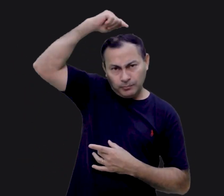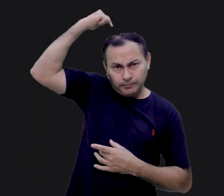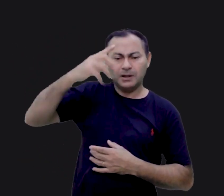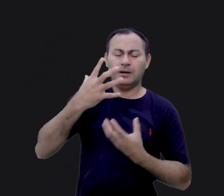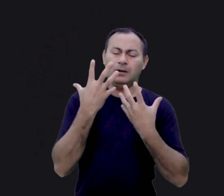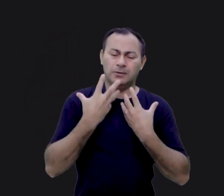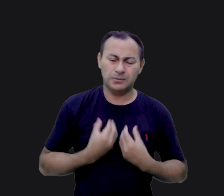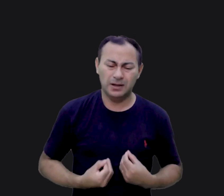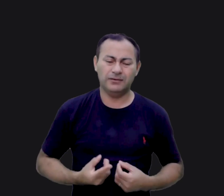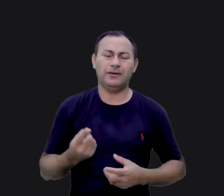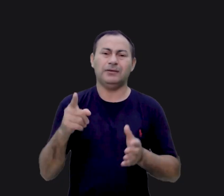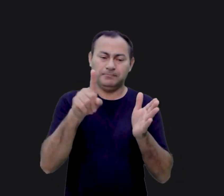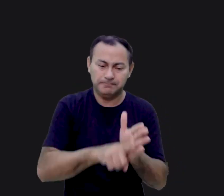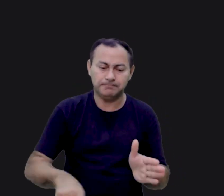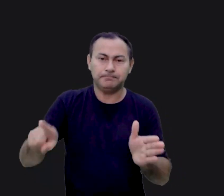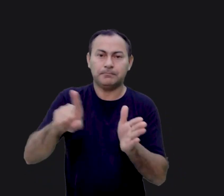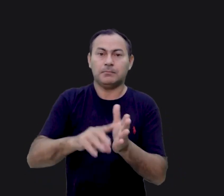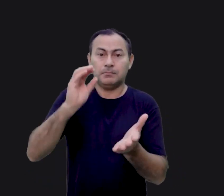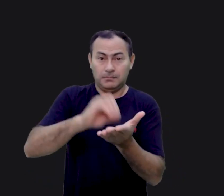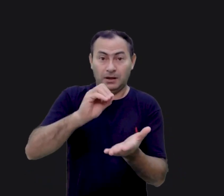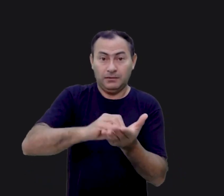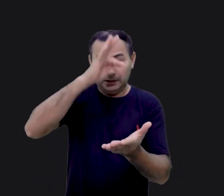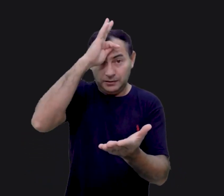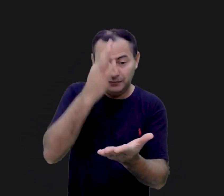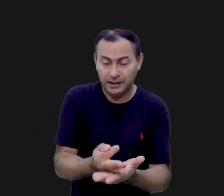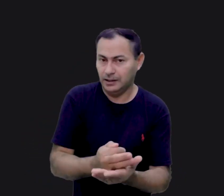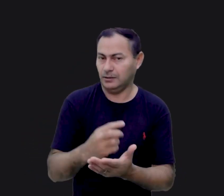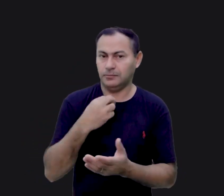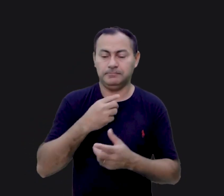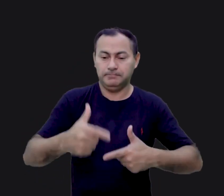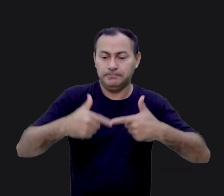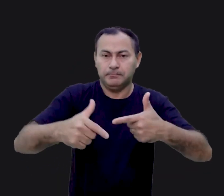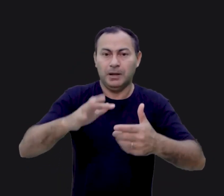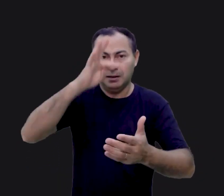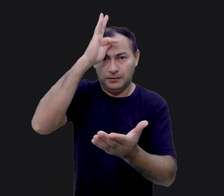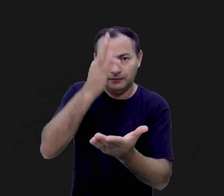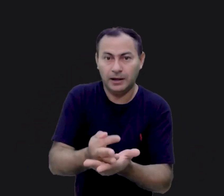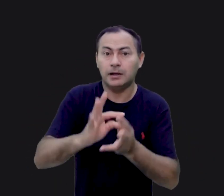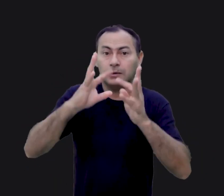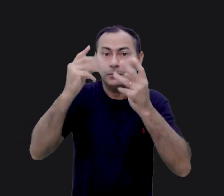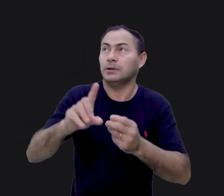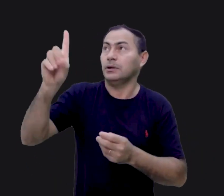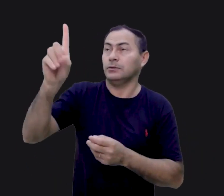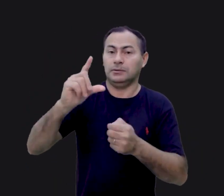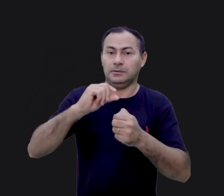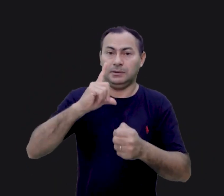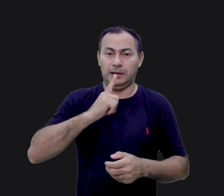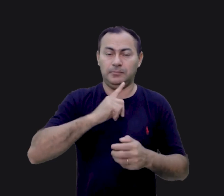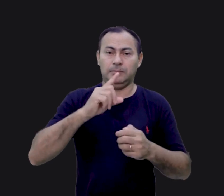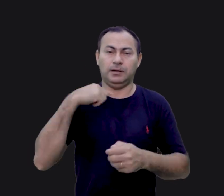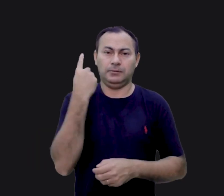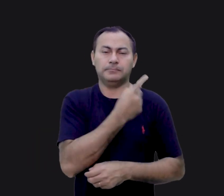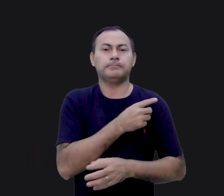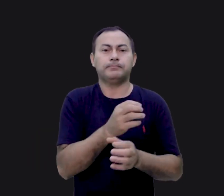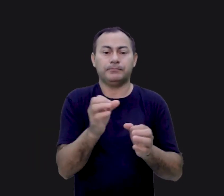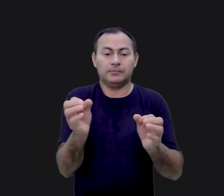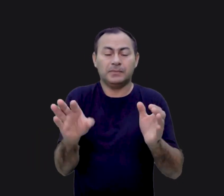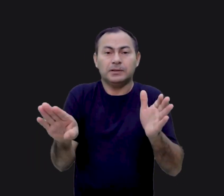cansados e andar em círculos e falta de fé e desilusão e não estamos reivindicando pela fé tudo que Deus tem para nós se finalmente